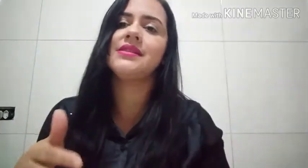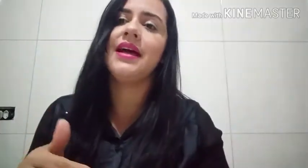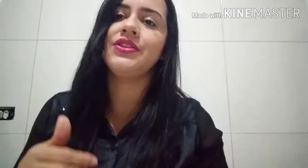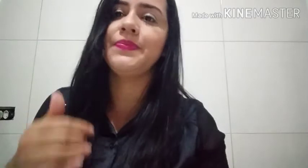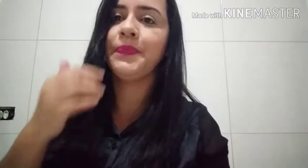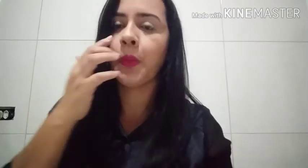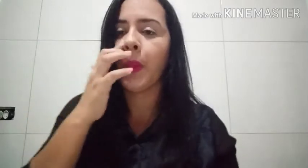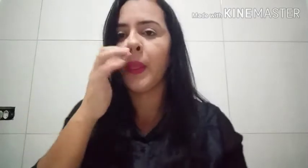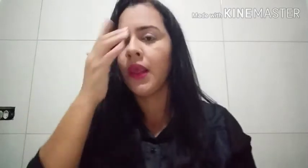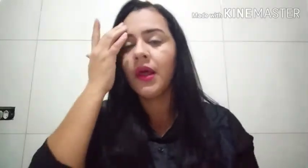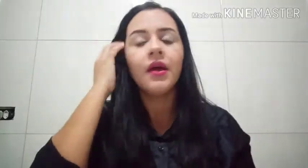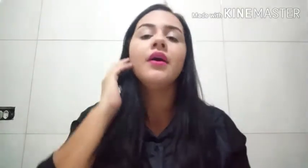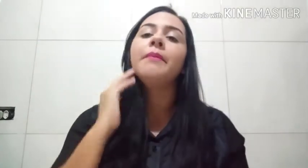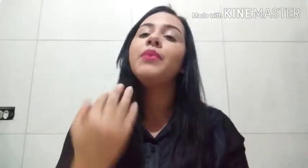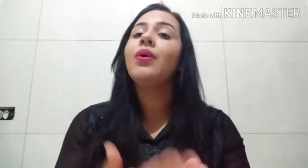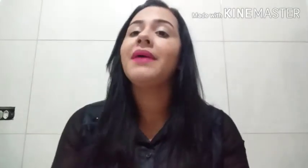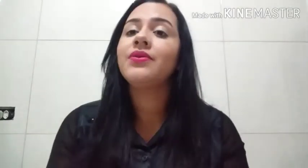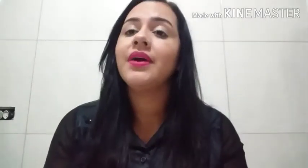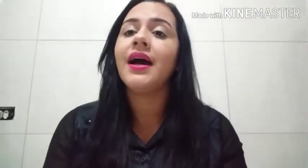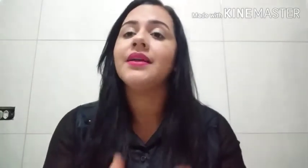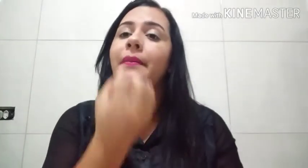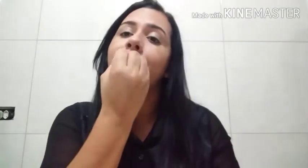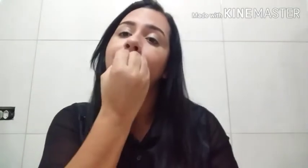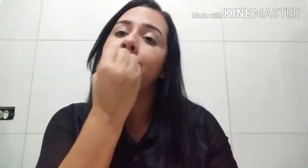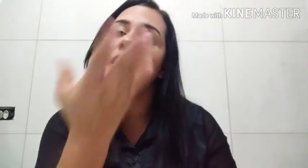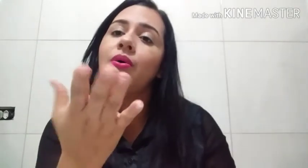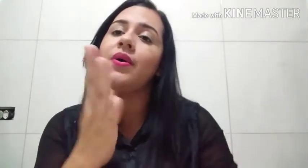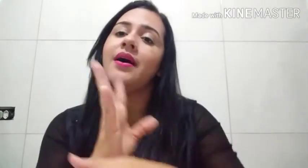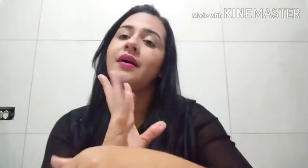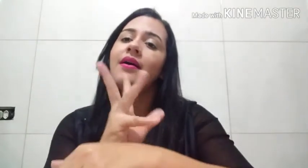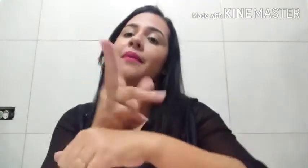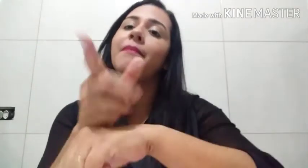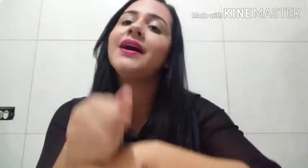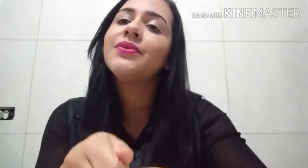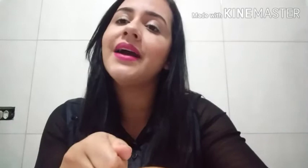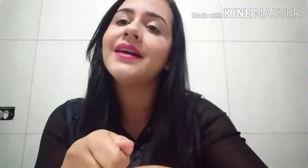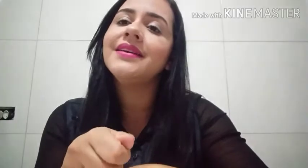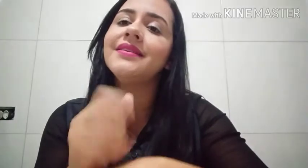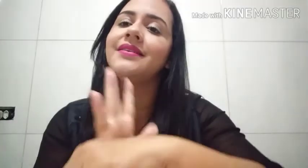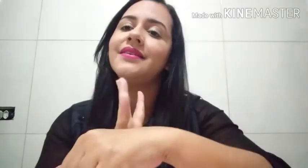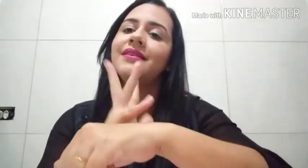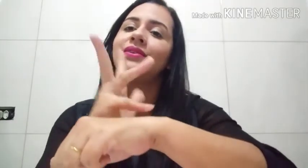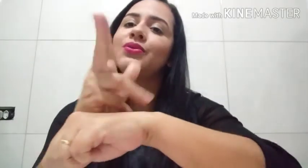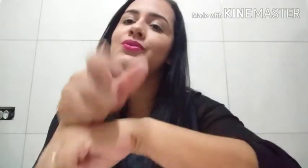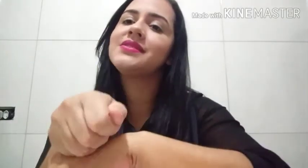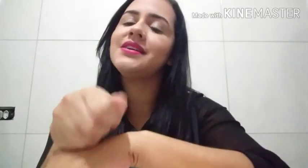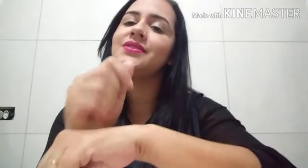cidade. Boa madrugada. Boa madrugada. Todos os dedos, ó.